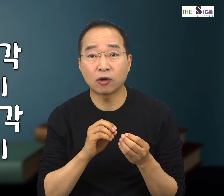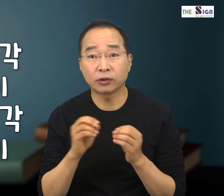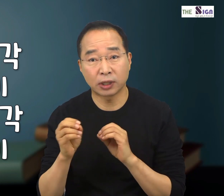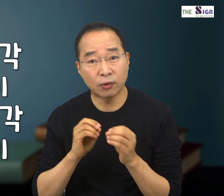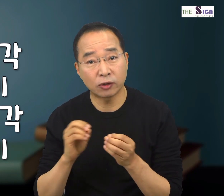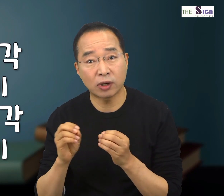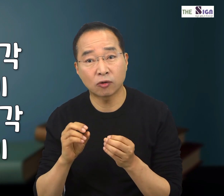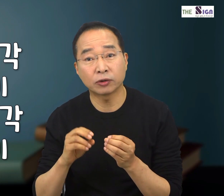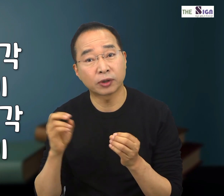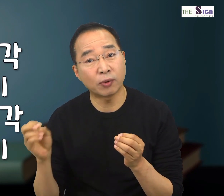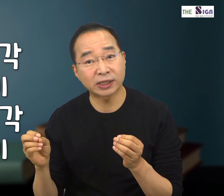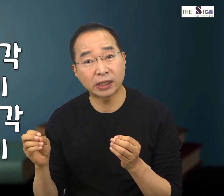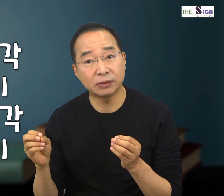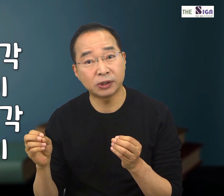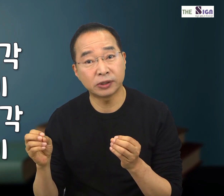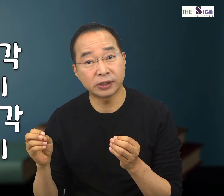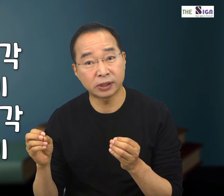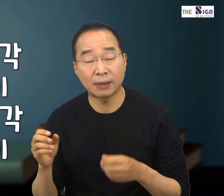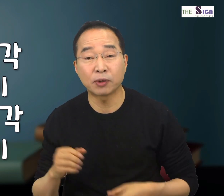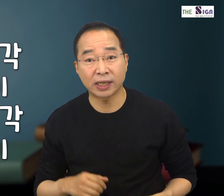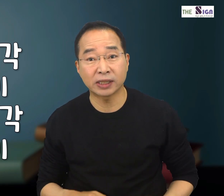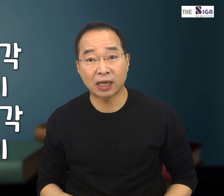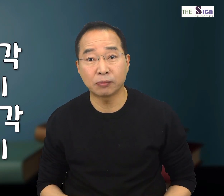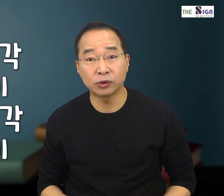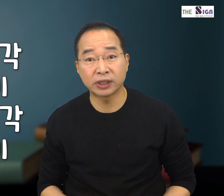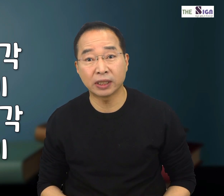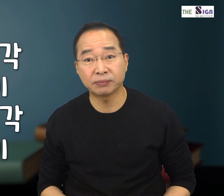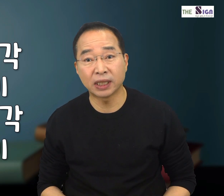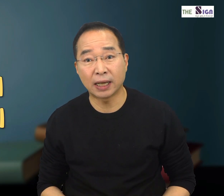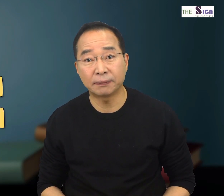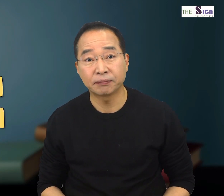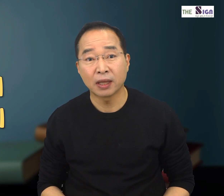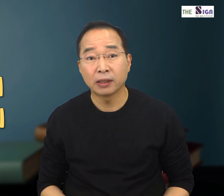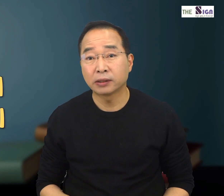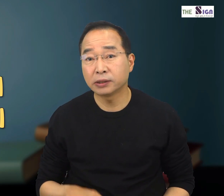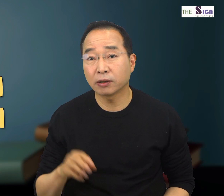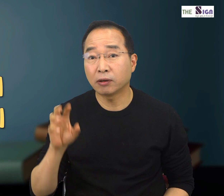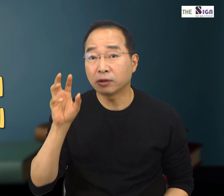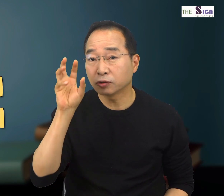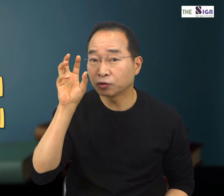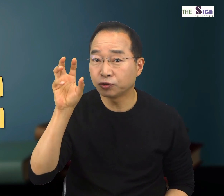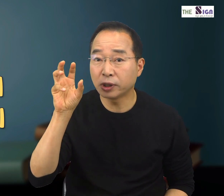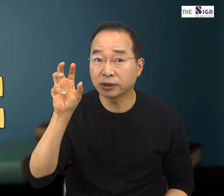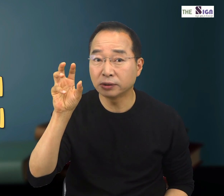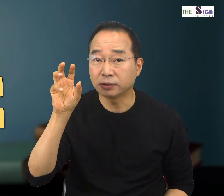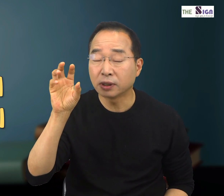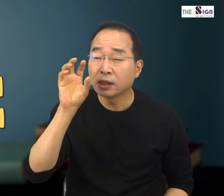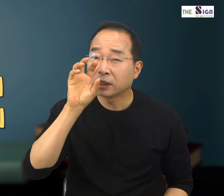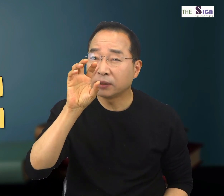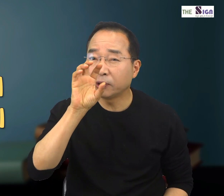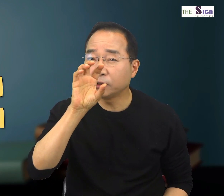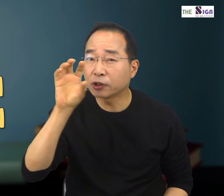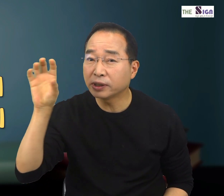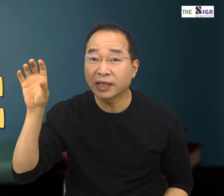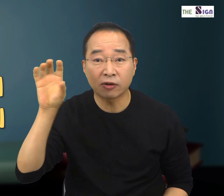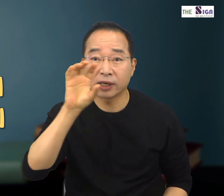어떻게 활용하고 어떻게 확장 의미로 쓸지를 한번 같이 알아보는 시간입니다. 그래서 수어는 기본적인 단어가